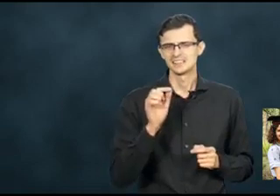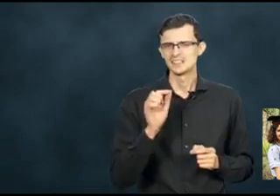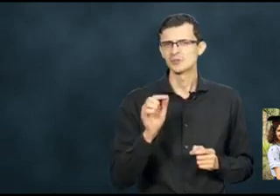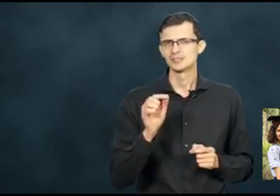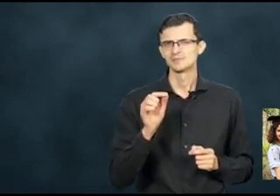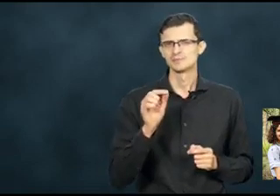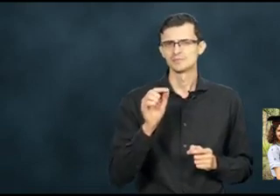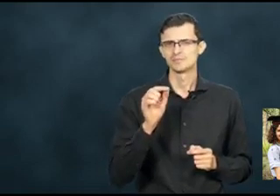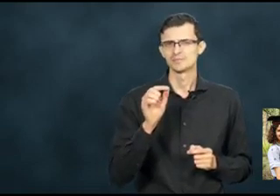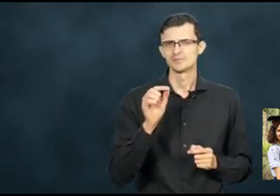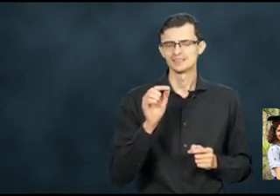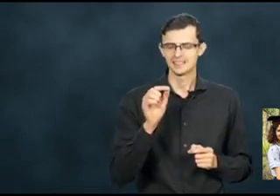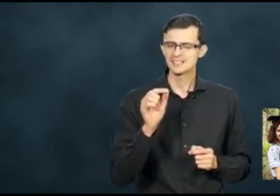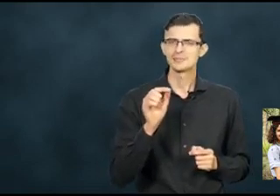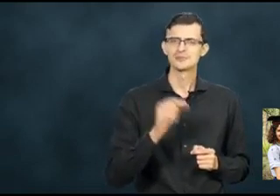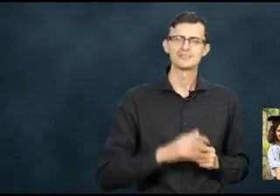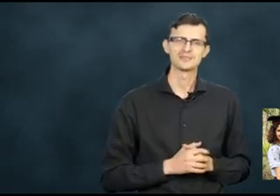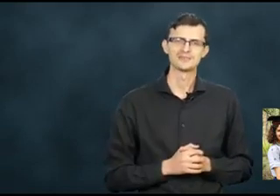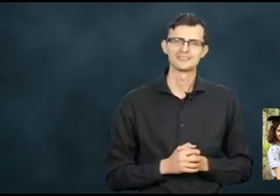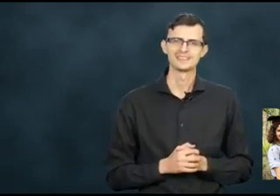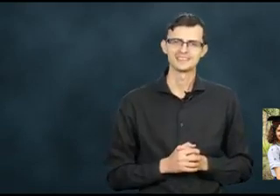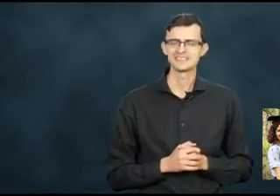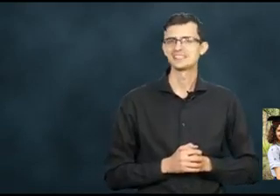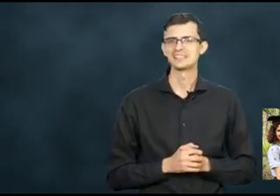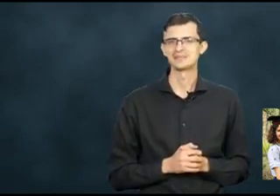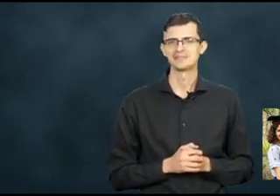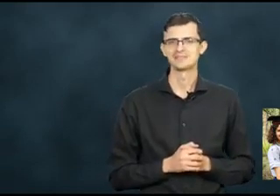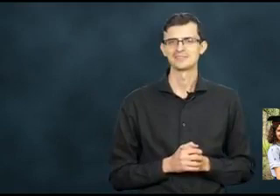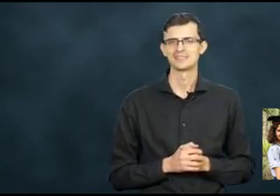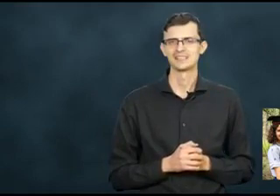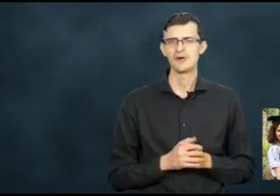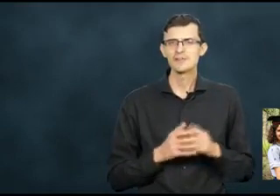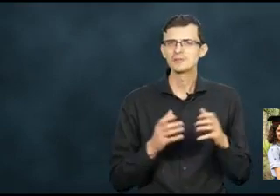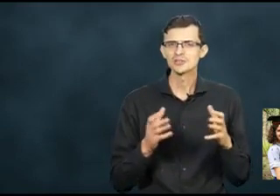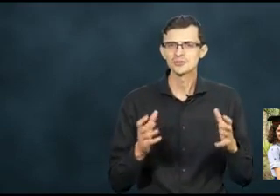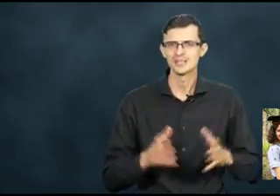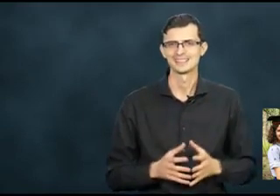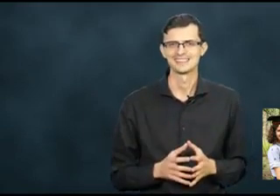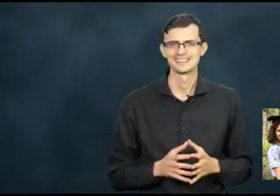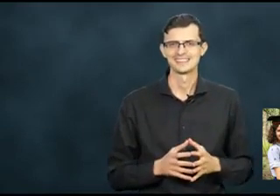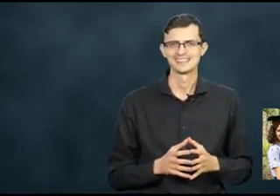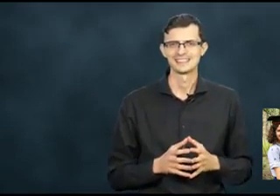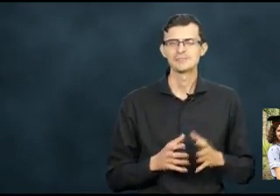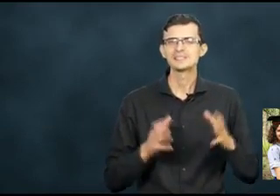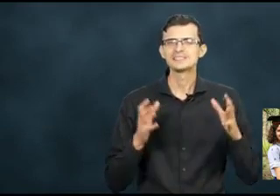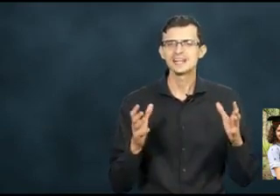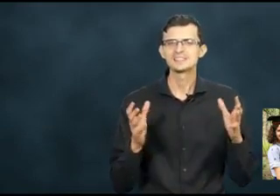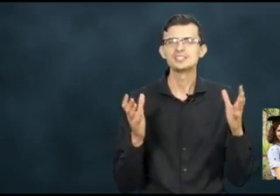Te rog, lasă pe Dumnezeu să-ți atingă ei. Oferă un ajutor. Păstrează și